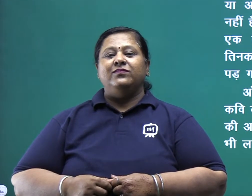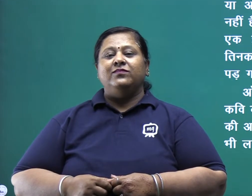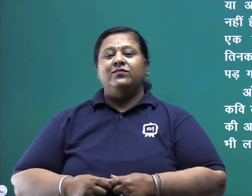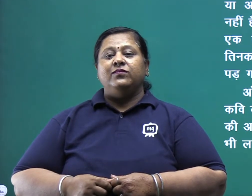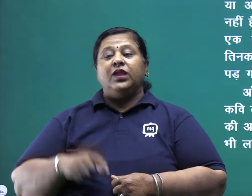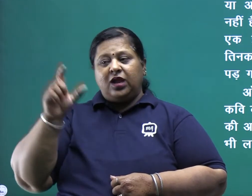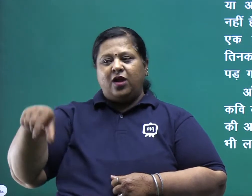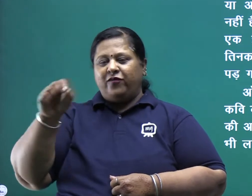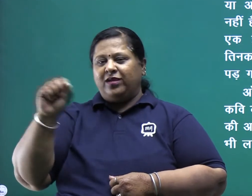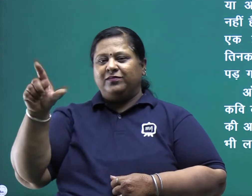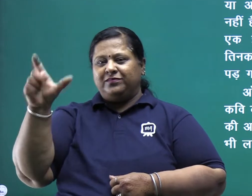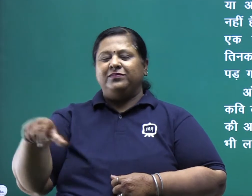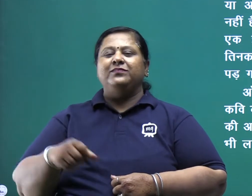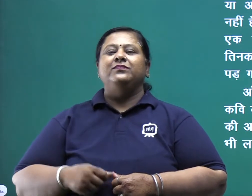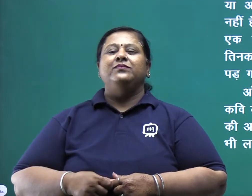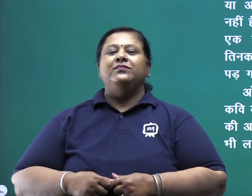कवि